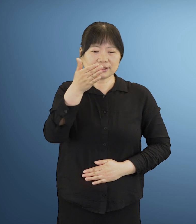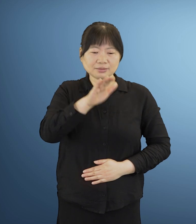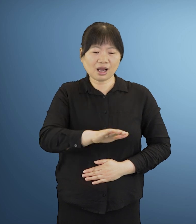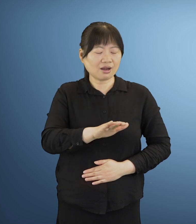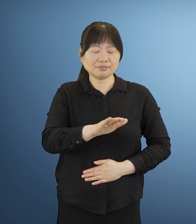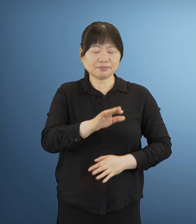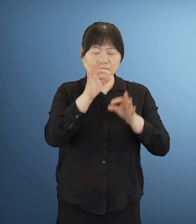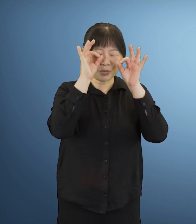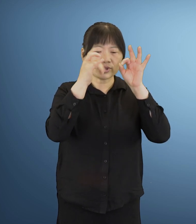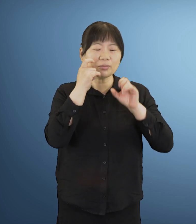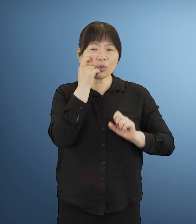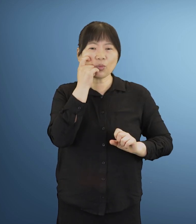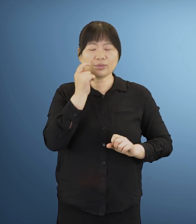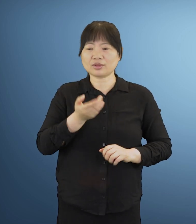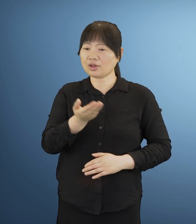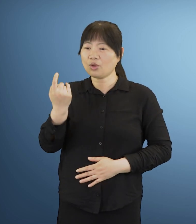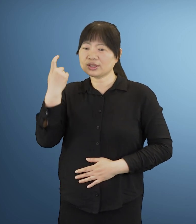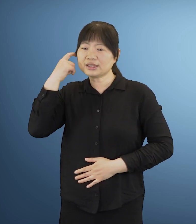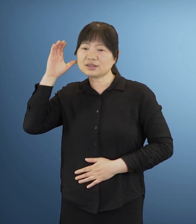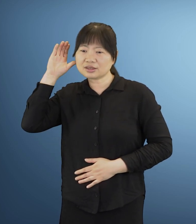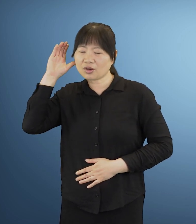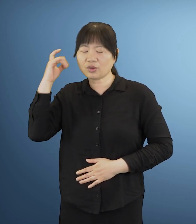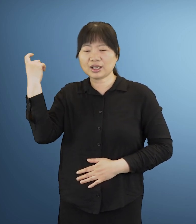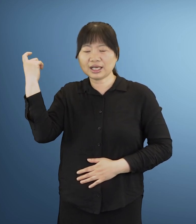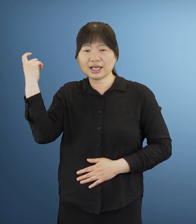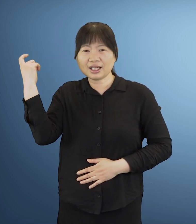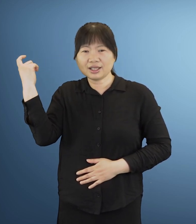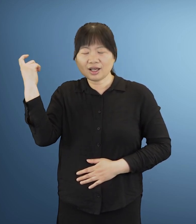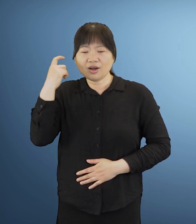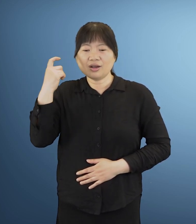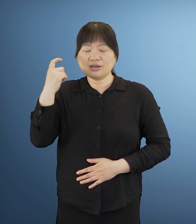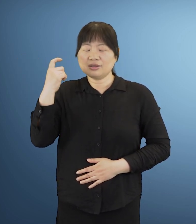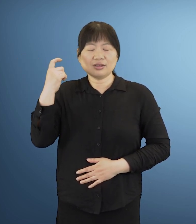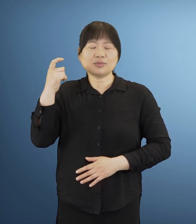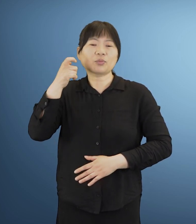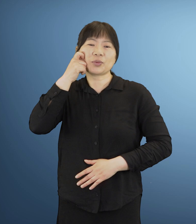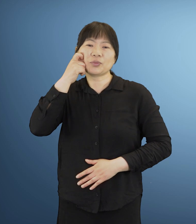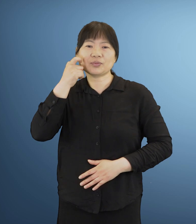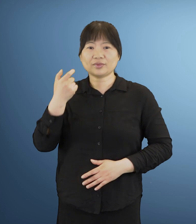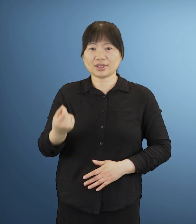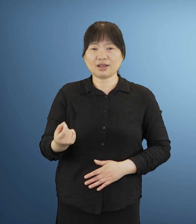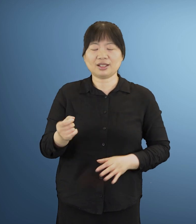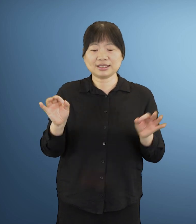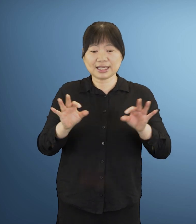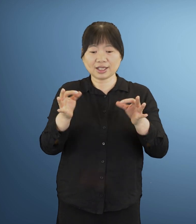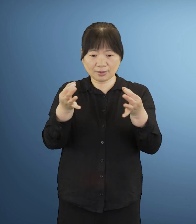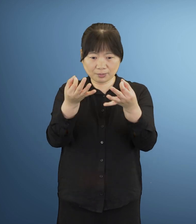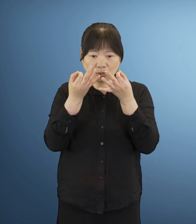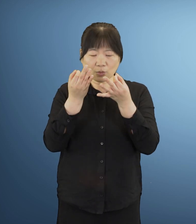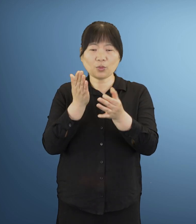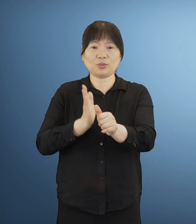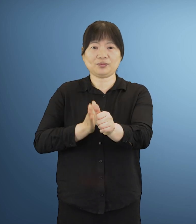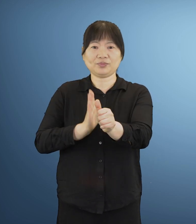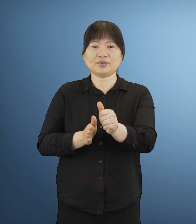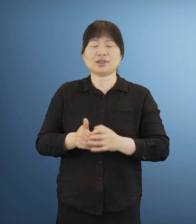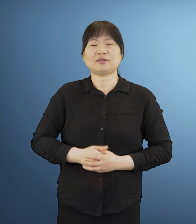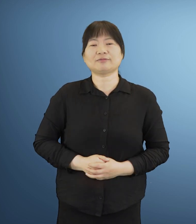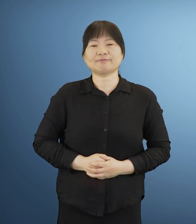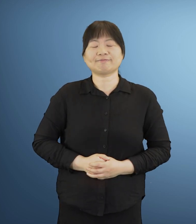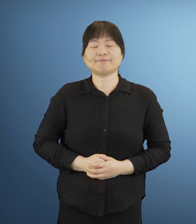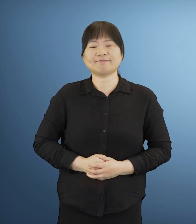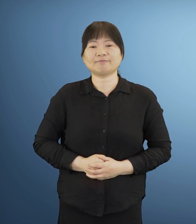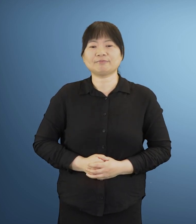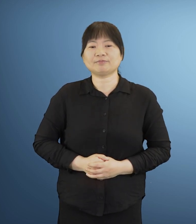너희가 듣는 것을 듣고자 하여도 듣지 못하였느니라. 이 얘기를 앞을 잠깐 보십시다.